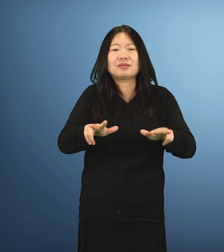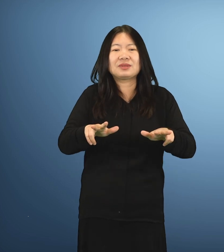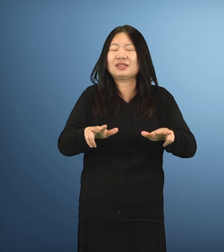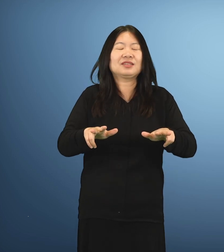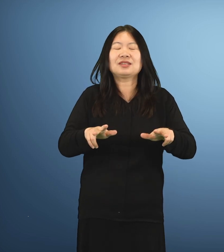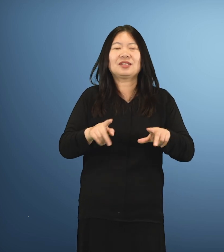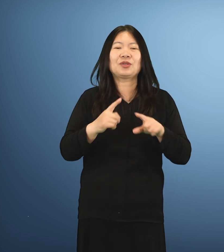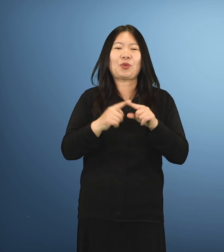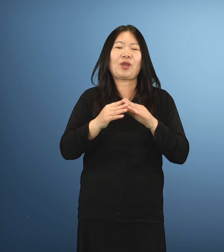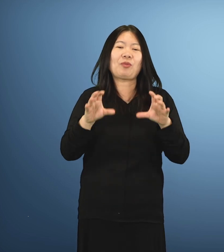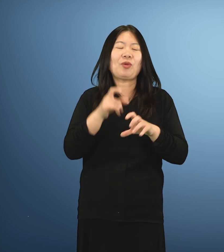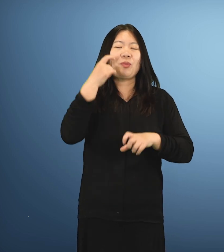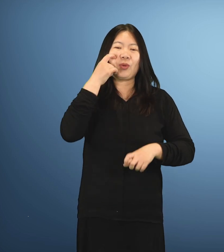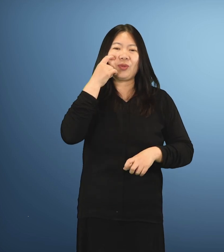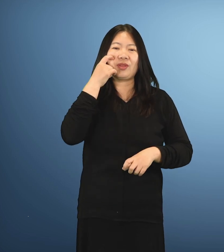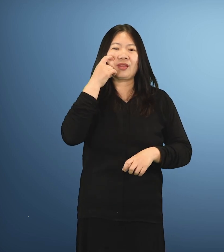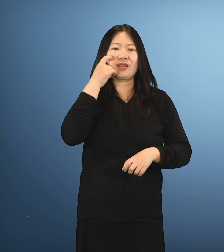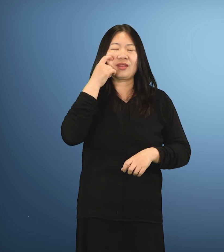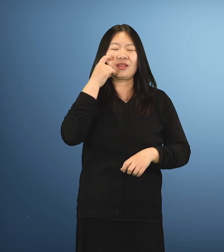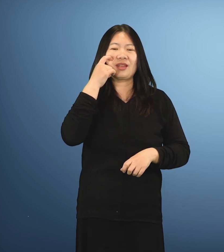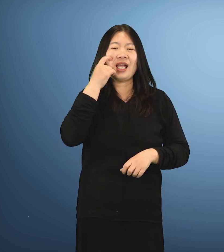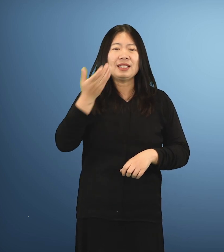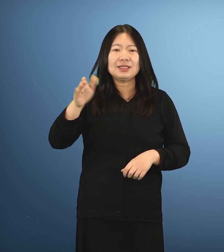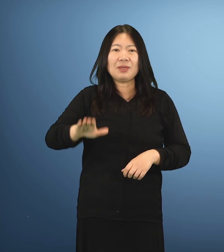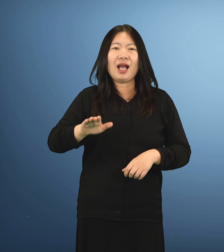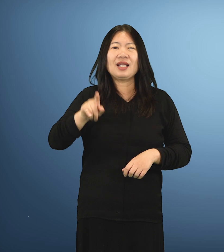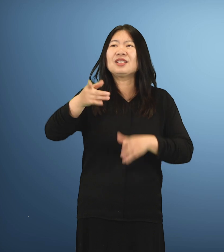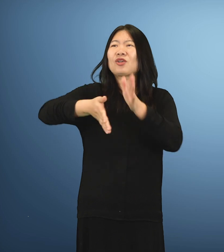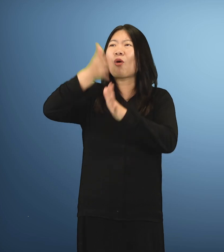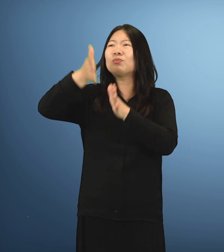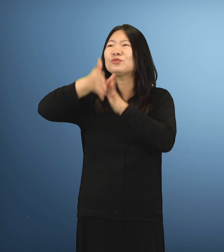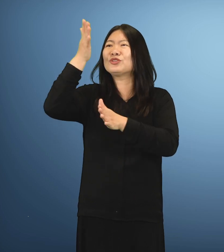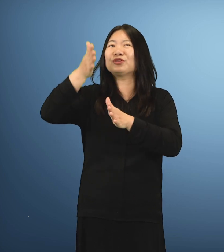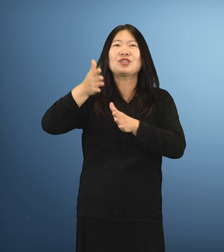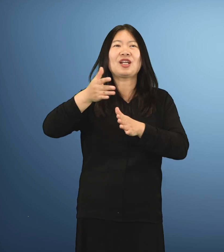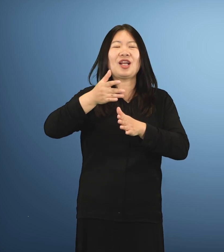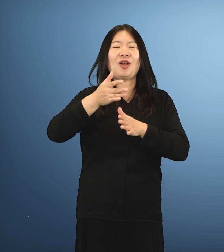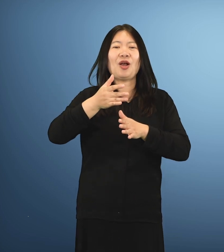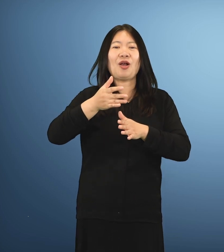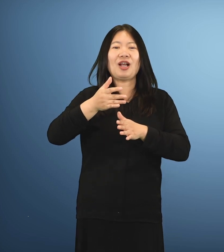누구의 교회입니까? 이 건물이 교회가 아니라